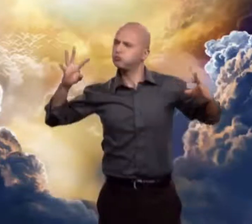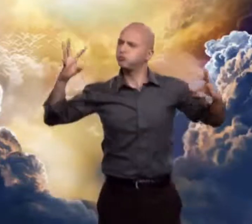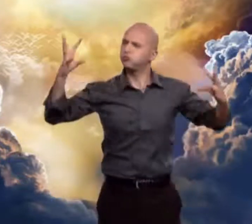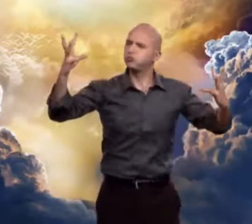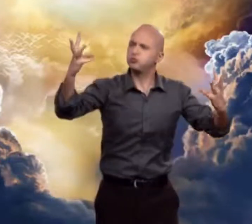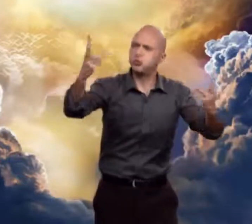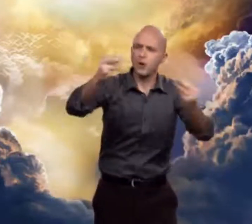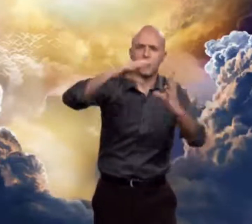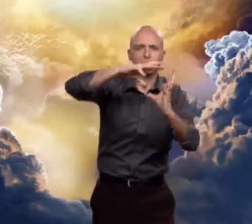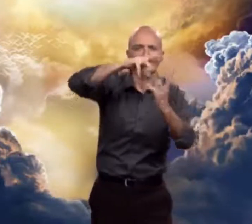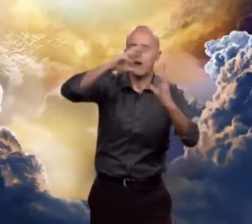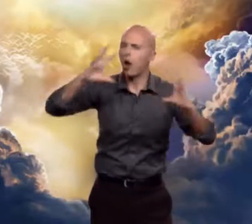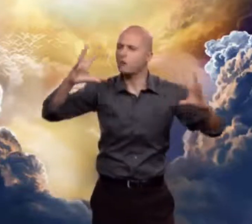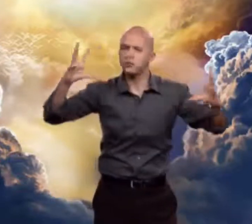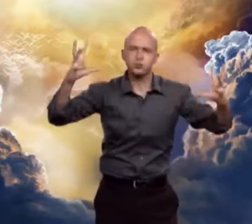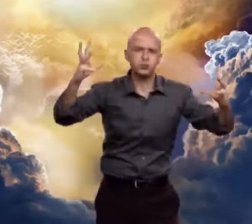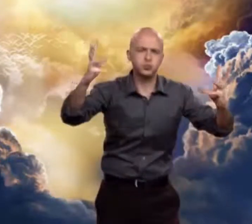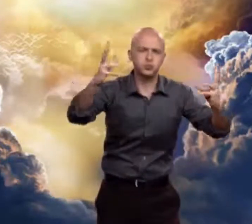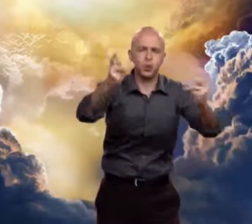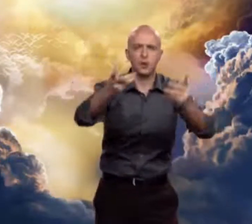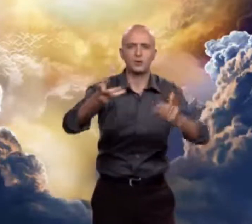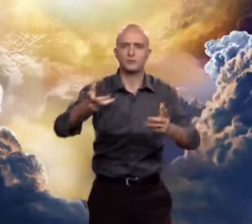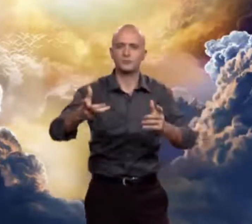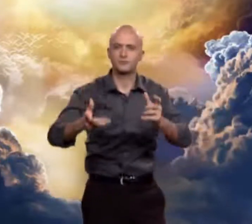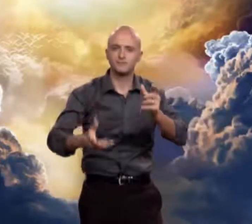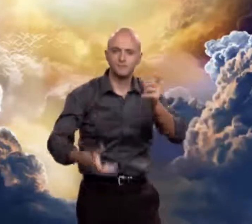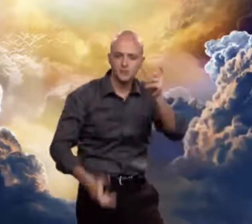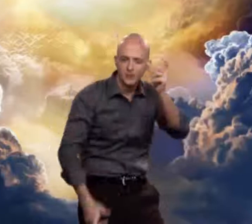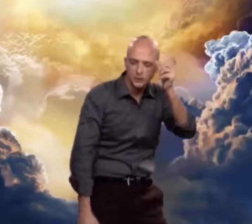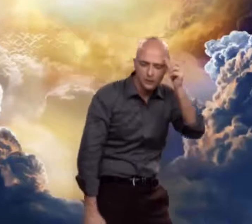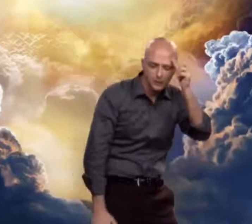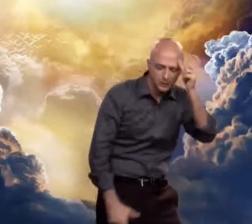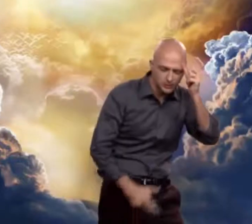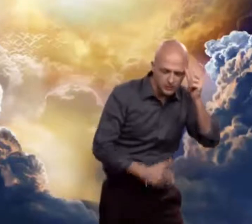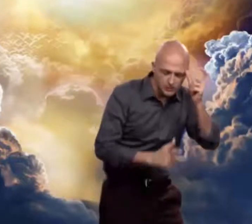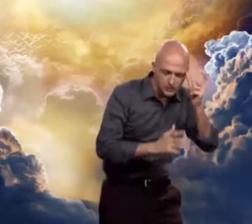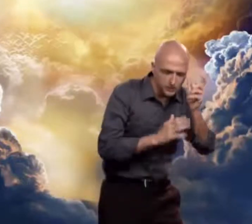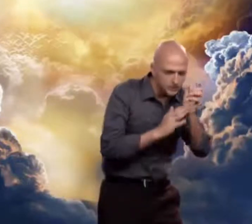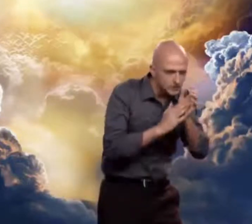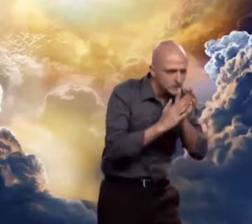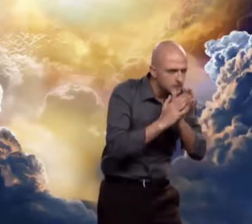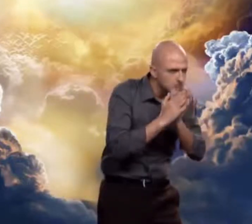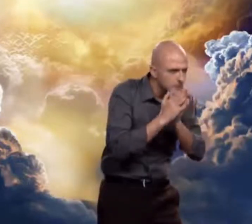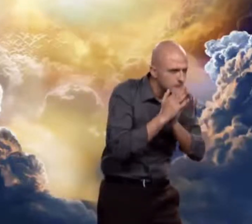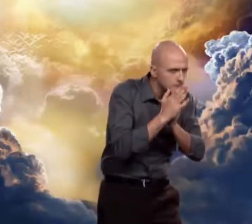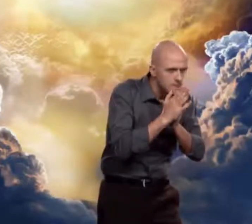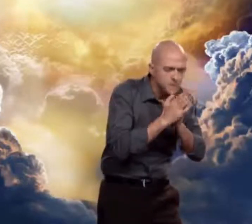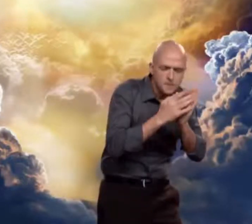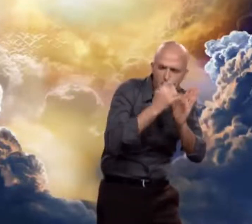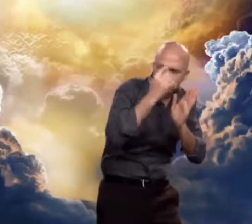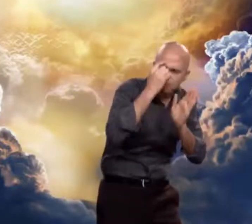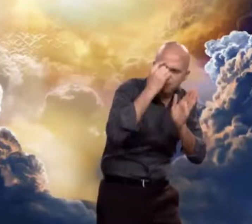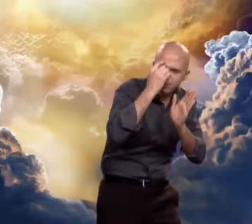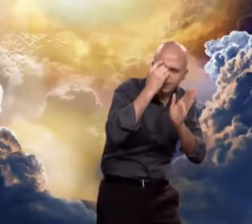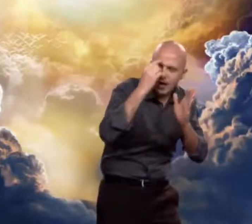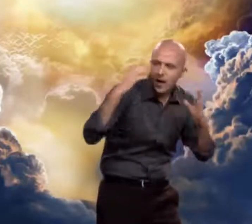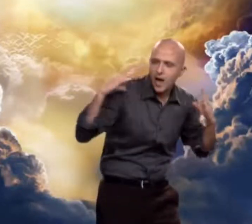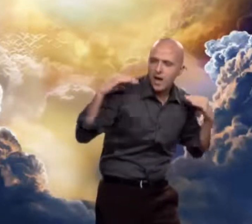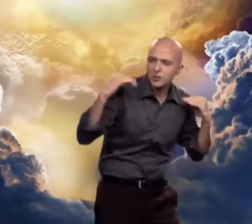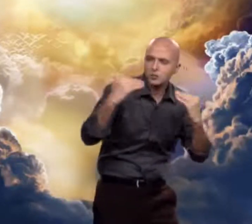seu caráter ou ver quais seriam as consequências daquilo. Satanás havia sido tão honrado e todos os seus